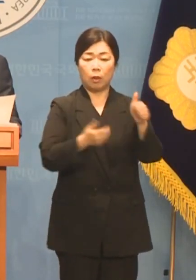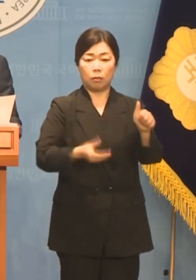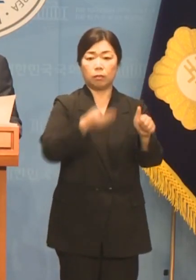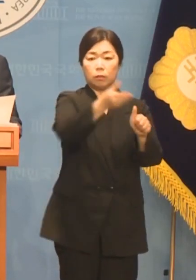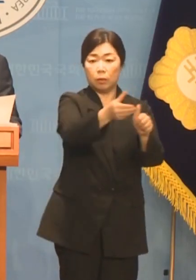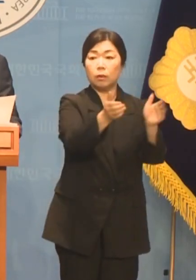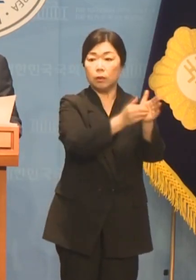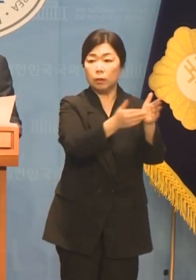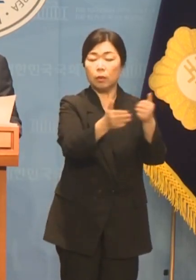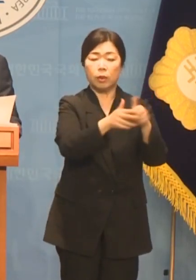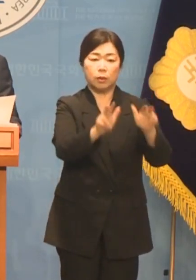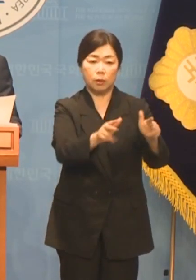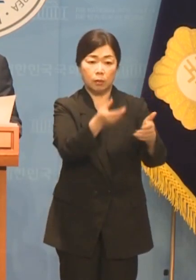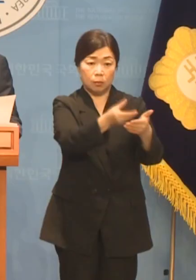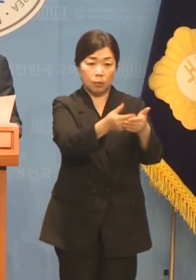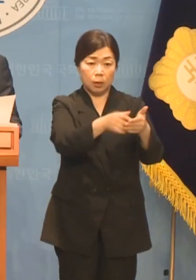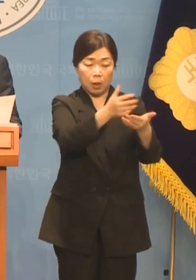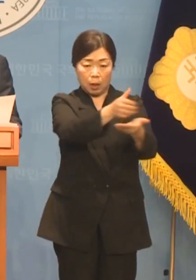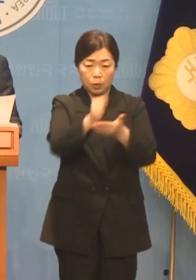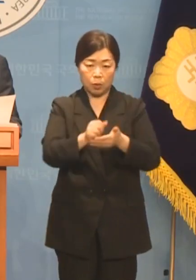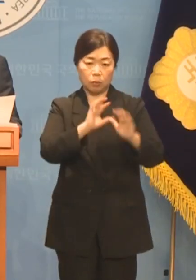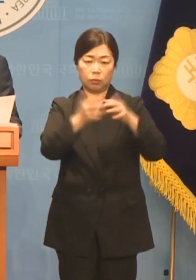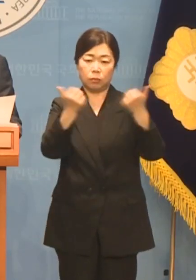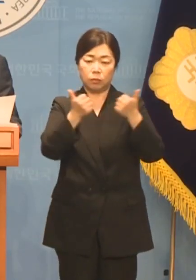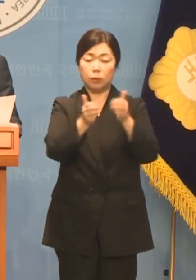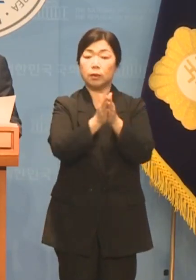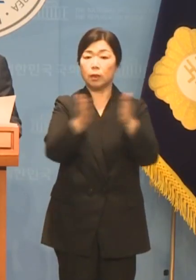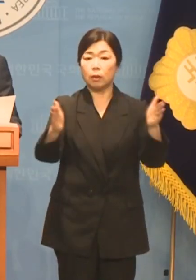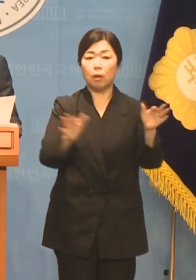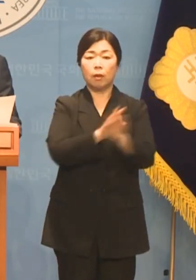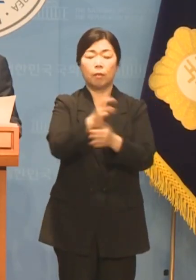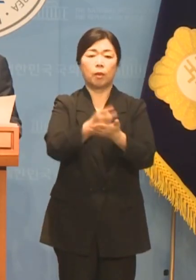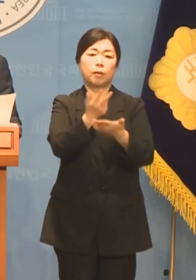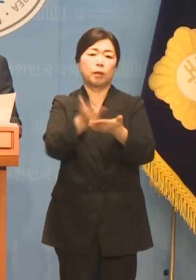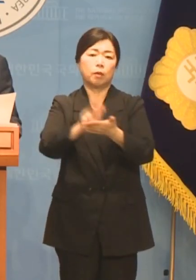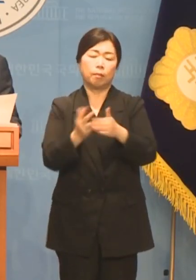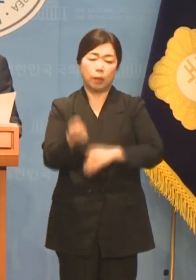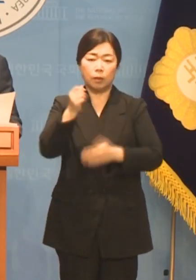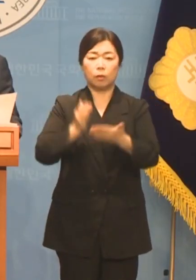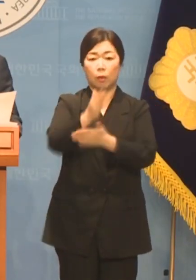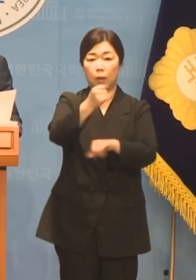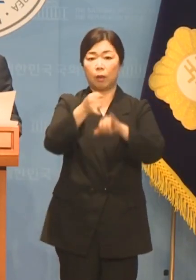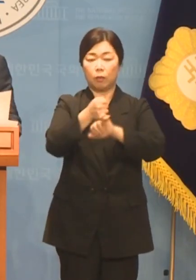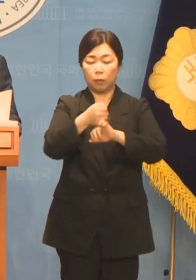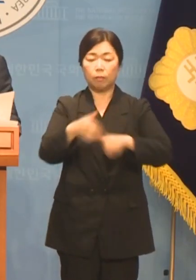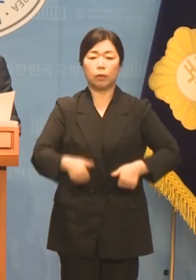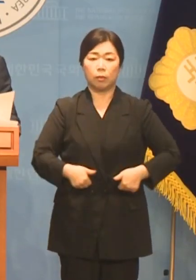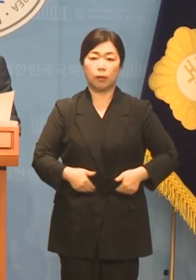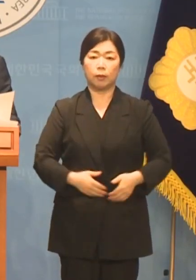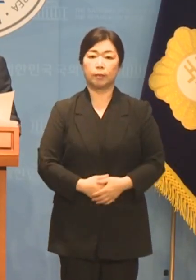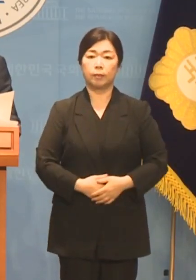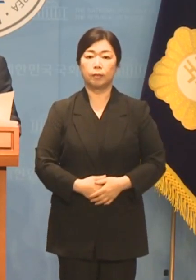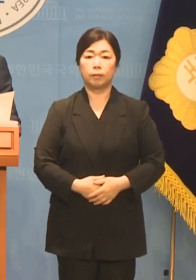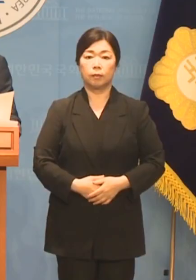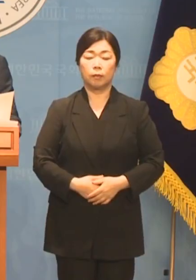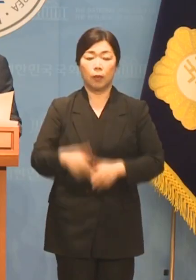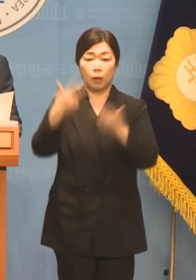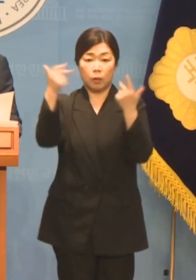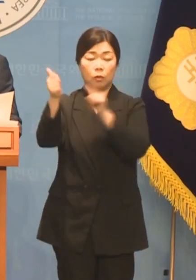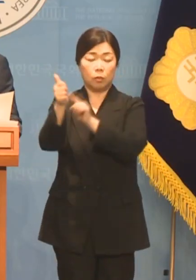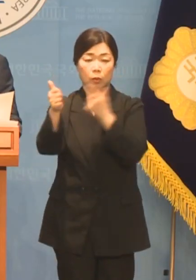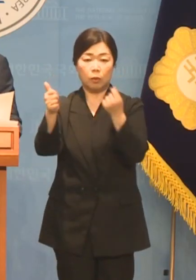있는 만큼 즉시 논의를 시작해 상법 개정안을 조속히 통과시켜야 합니다. 앞서 이재명 후보